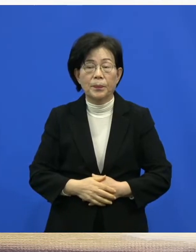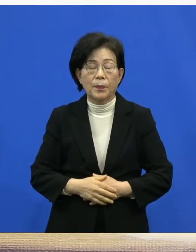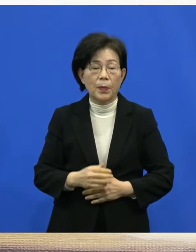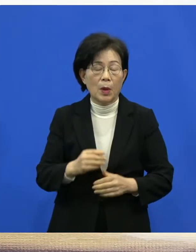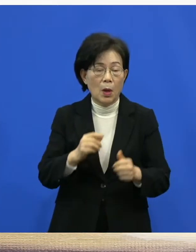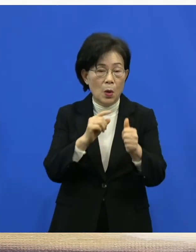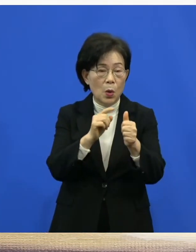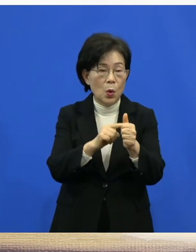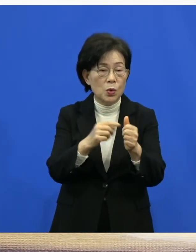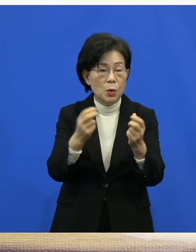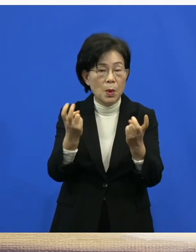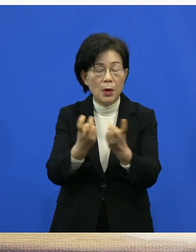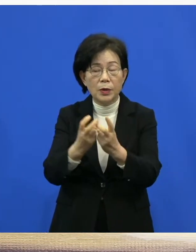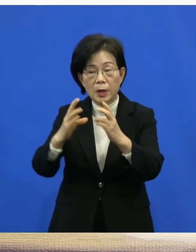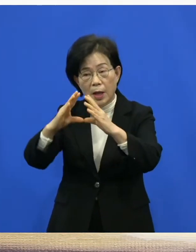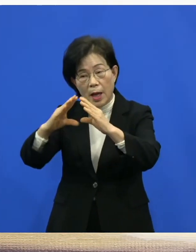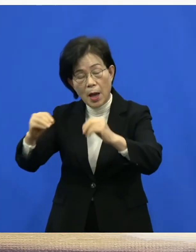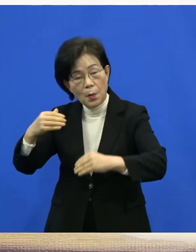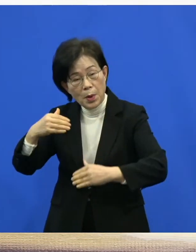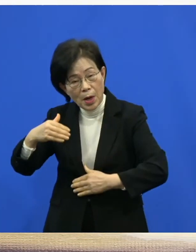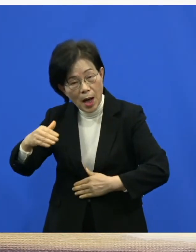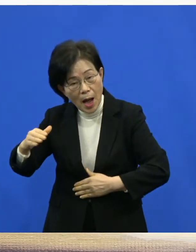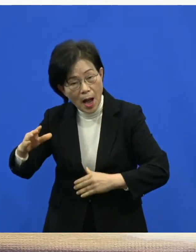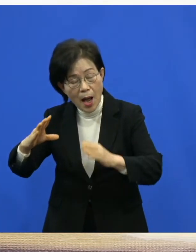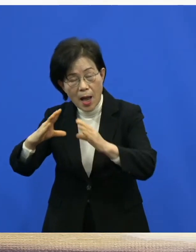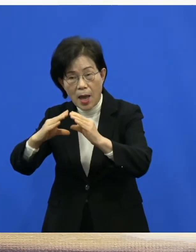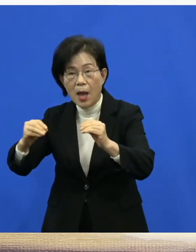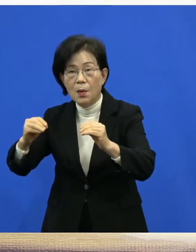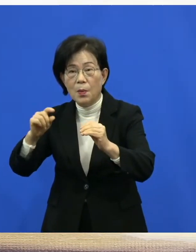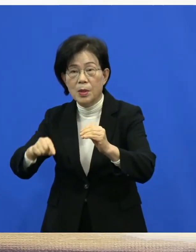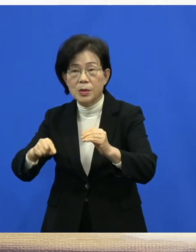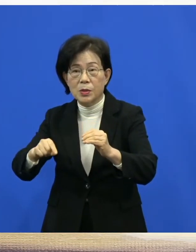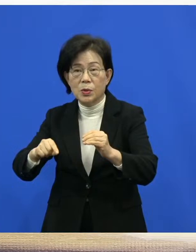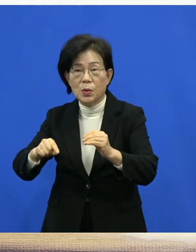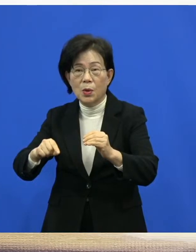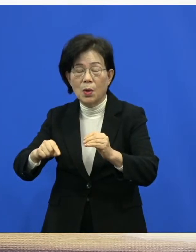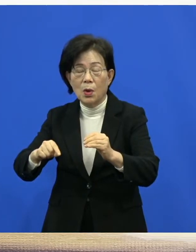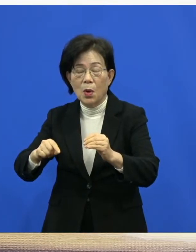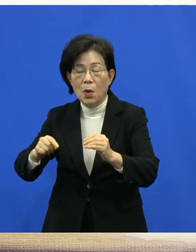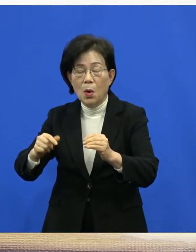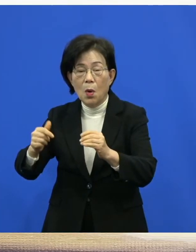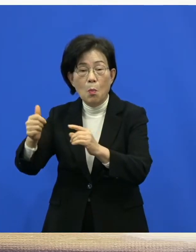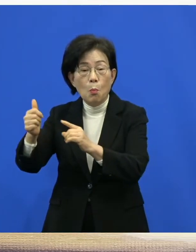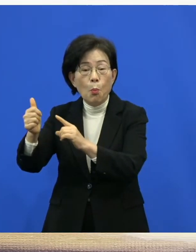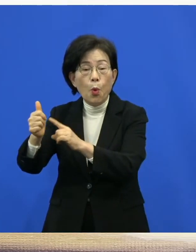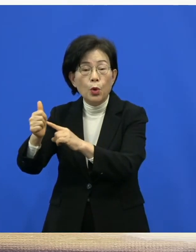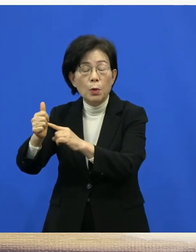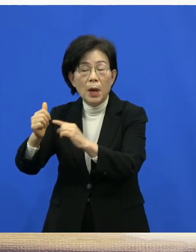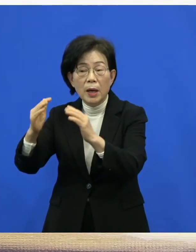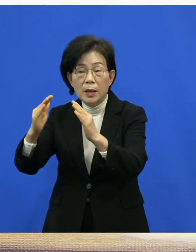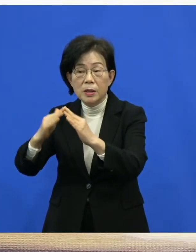요셉이 어떻게 애굽으로 내려왔지? 그리고 애굽에서도 그 많은 곳에서 어떻게 보디발의 집에 왔지?